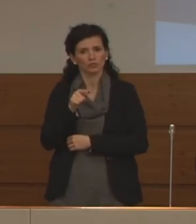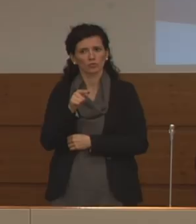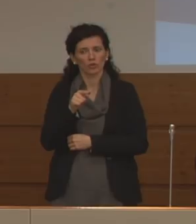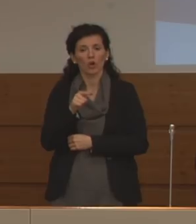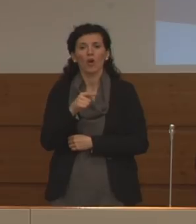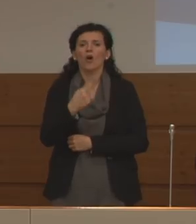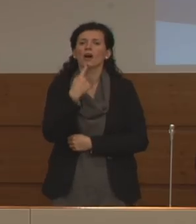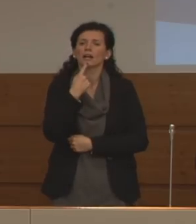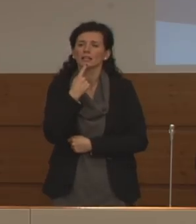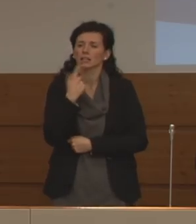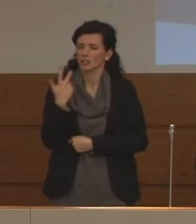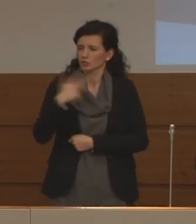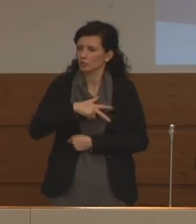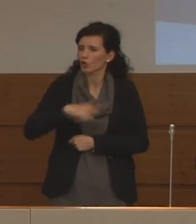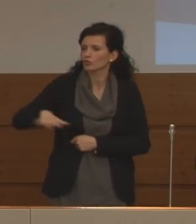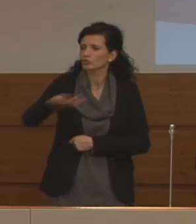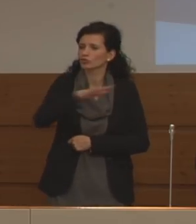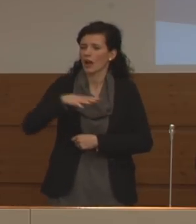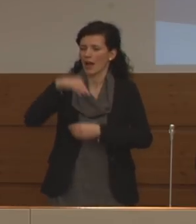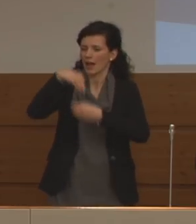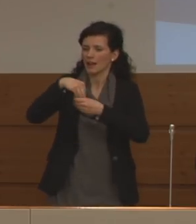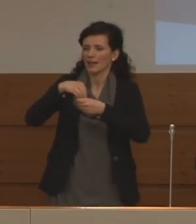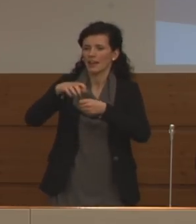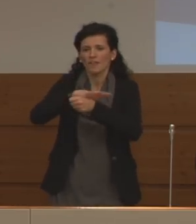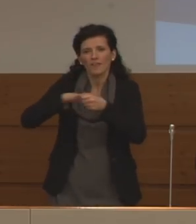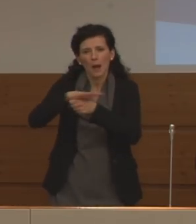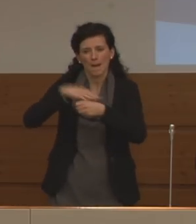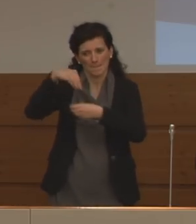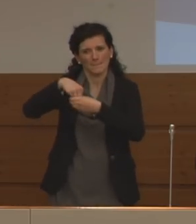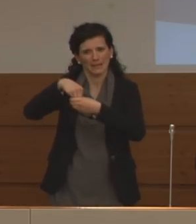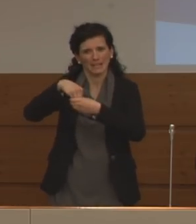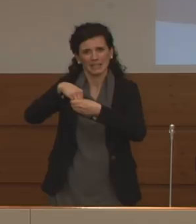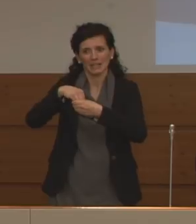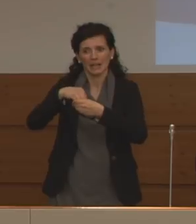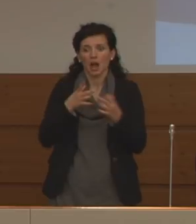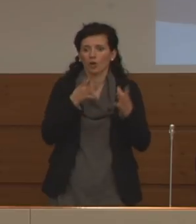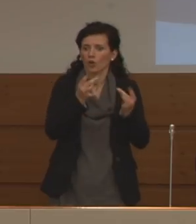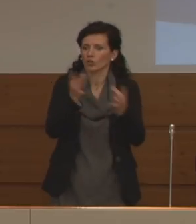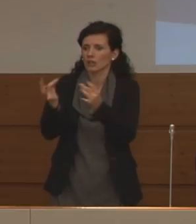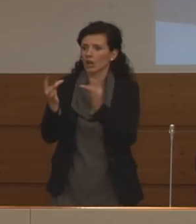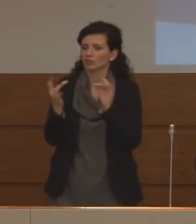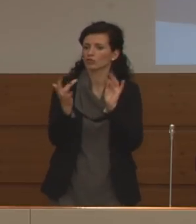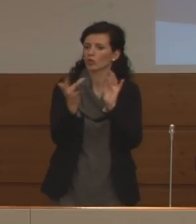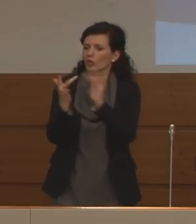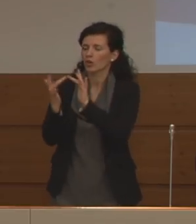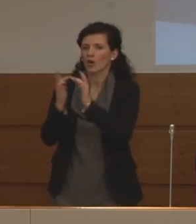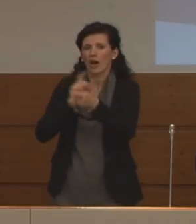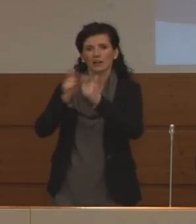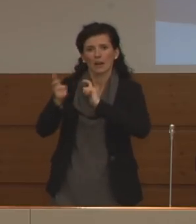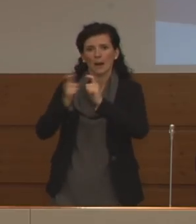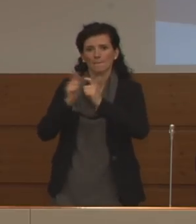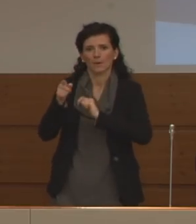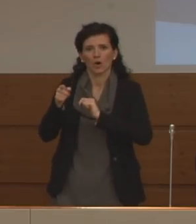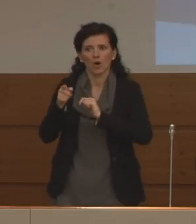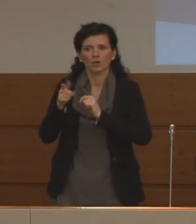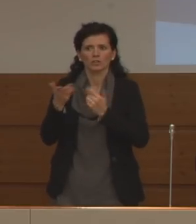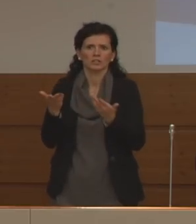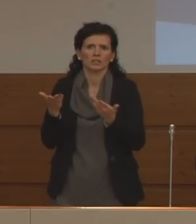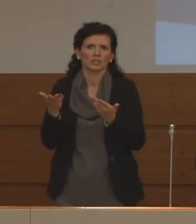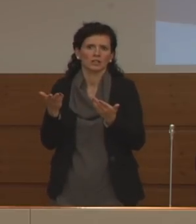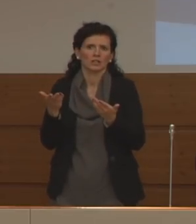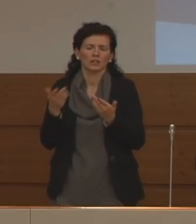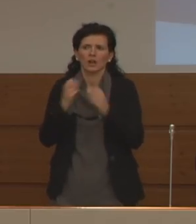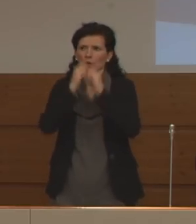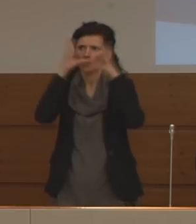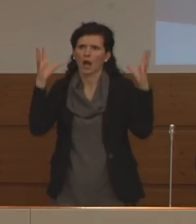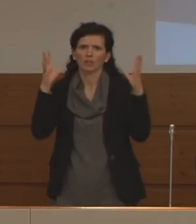sociale piuttosto che lavorativo è difficile immaginare che possano essere implementate e